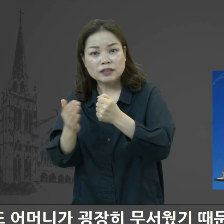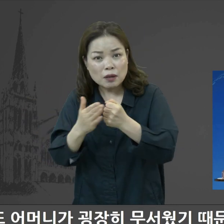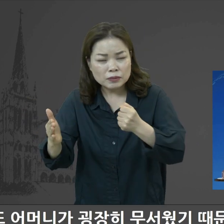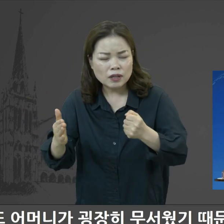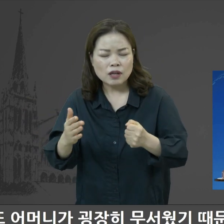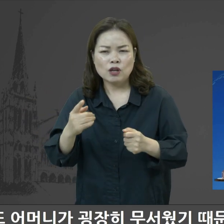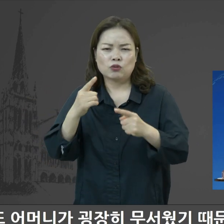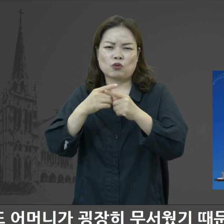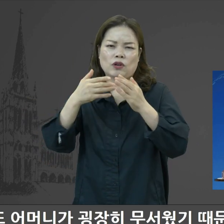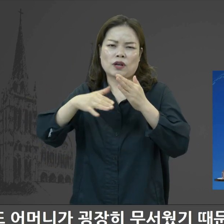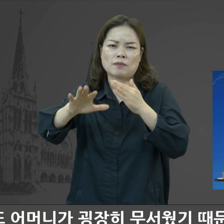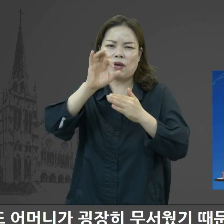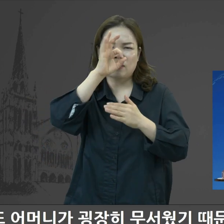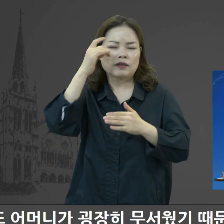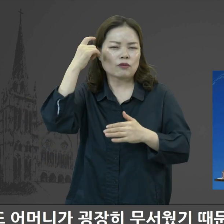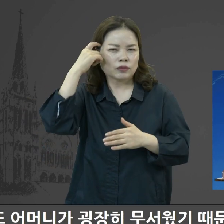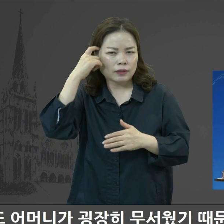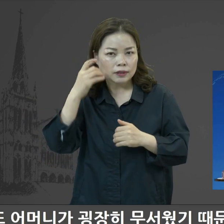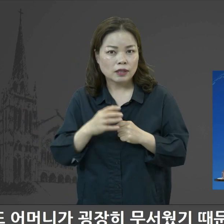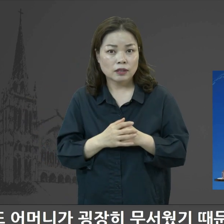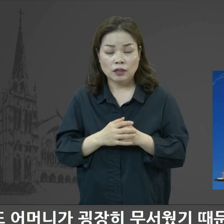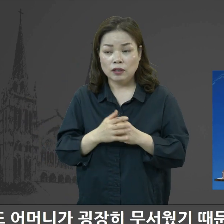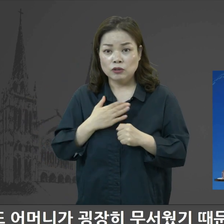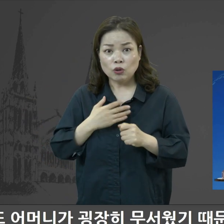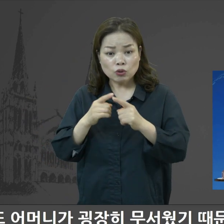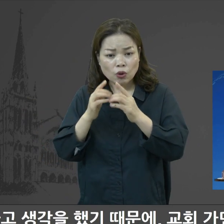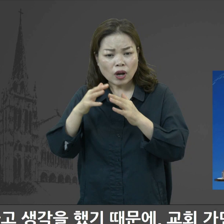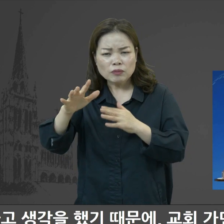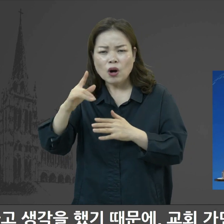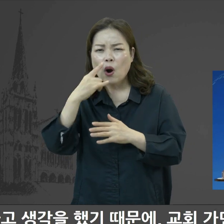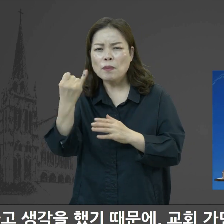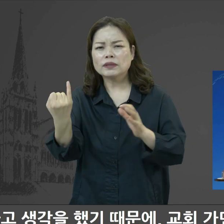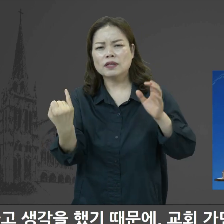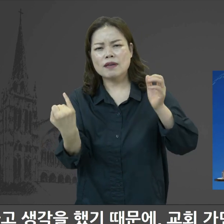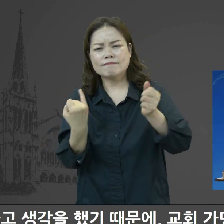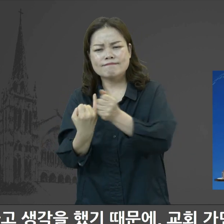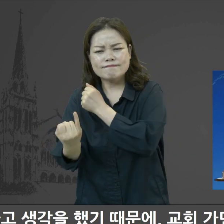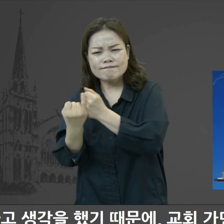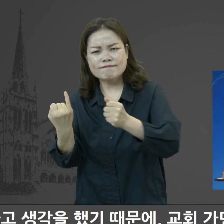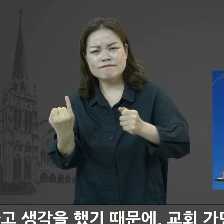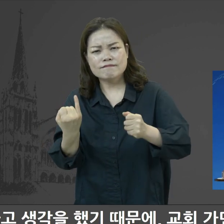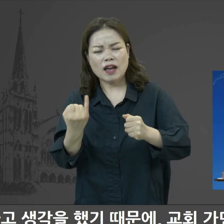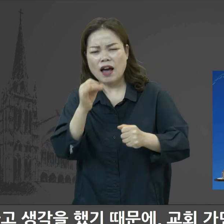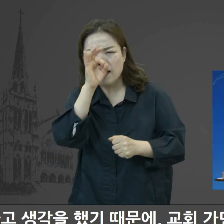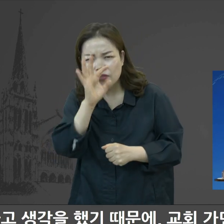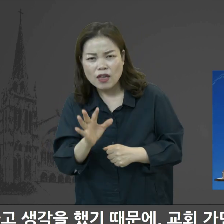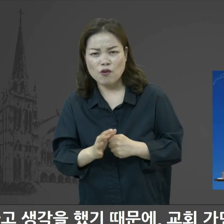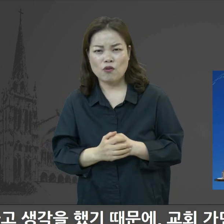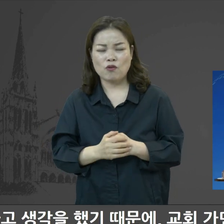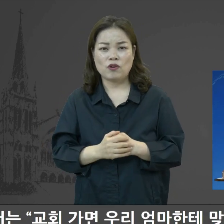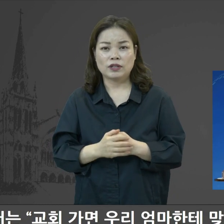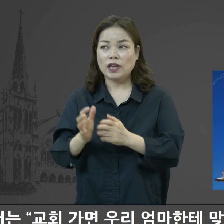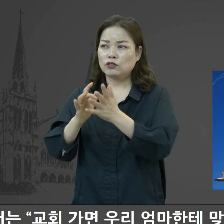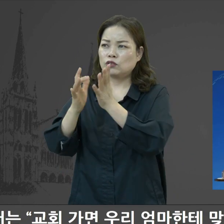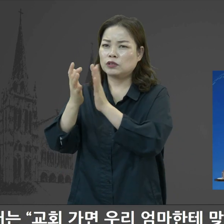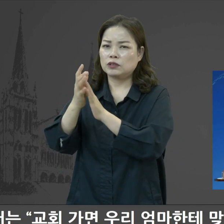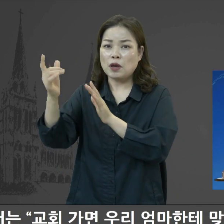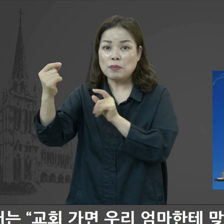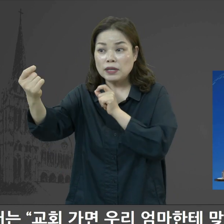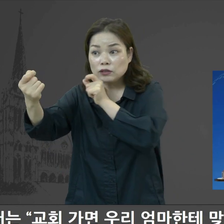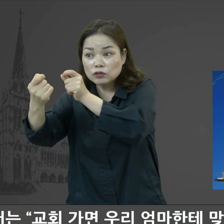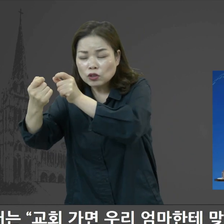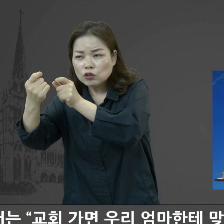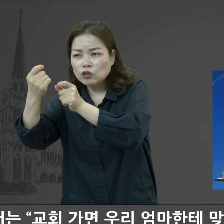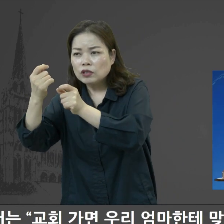교회 가면 안 된다고 생각했어요. 그래서 저는 교회 가면 우리 엄마한테 맞아 죽어요. 안 된대요. 예수님한테 빨리 가야